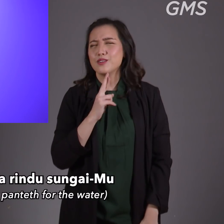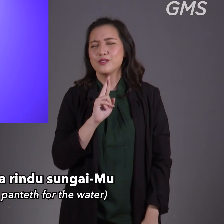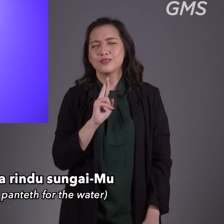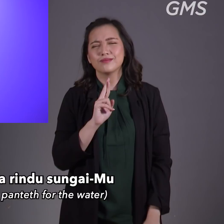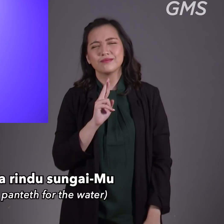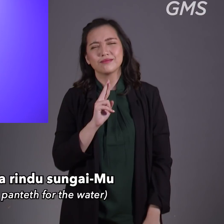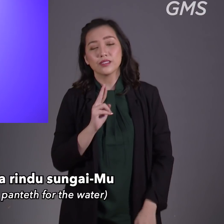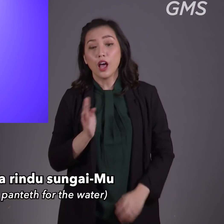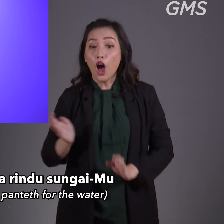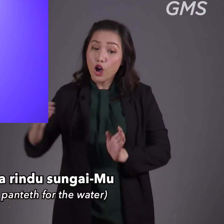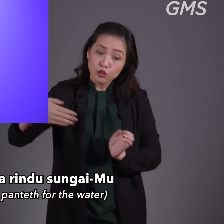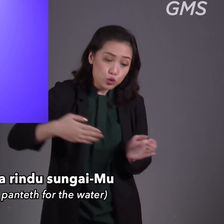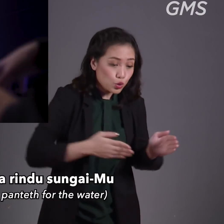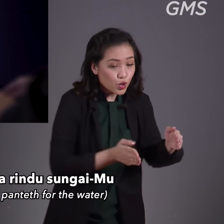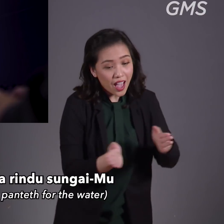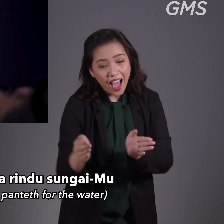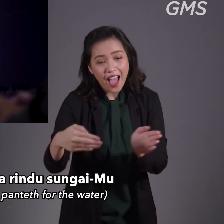rusa rindu